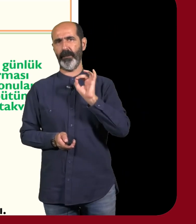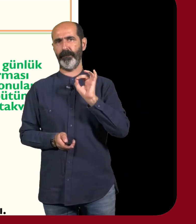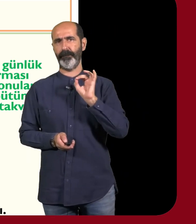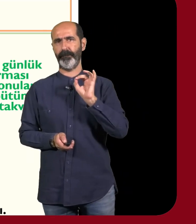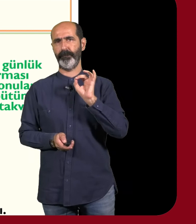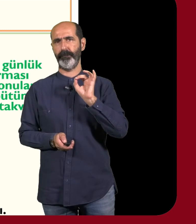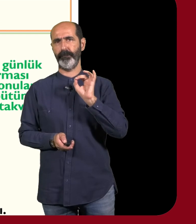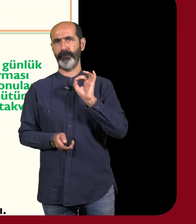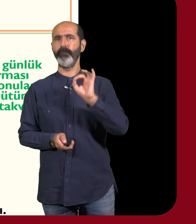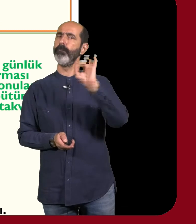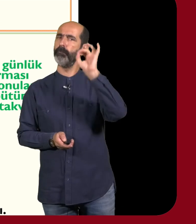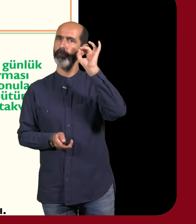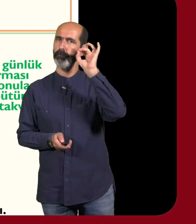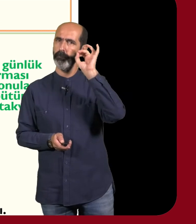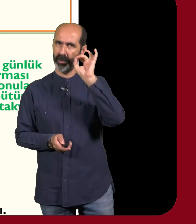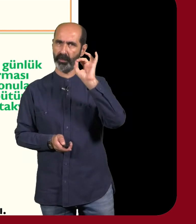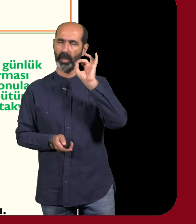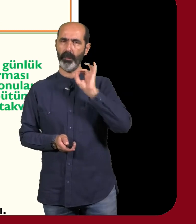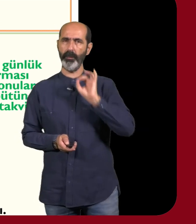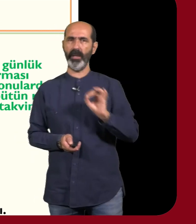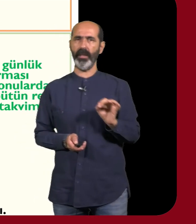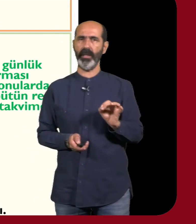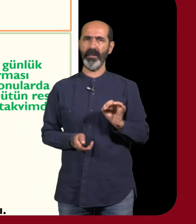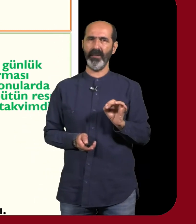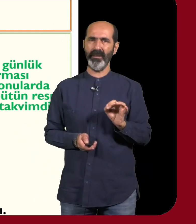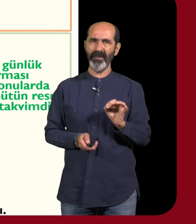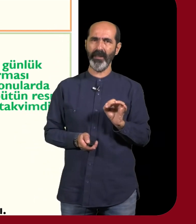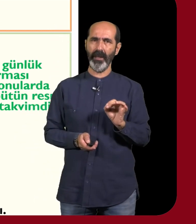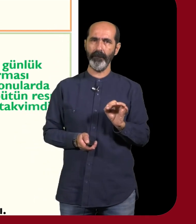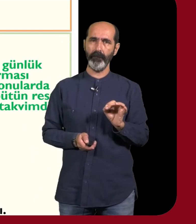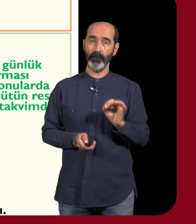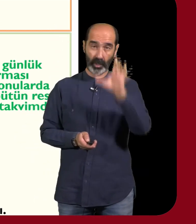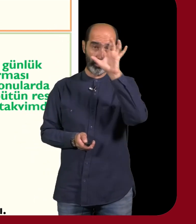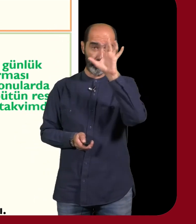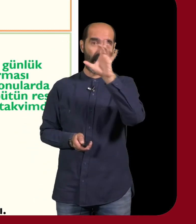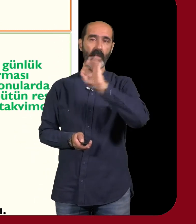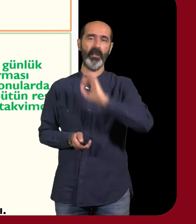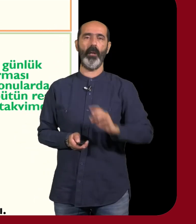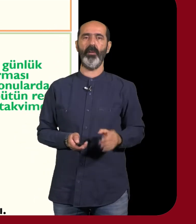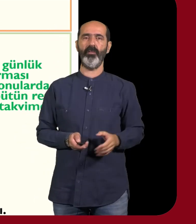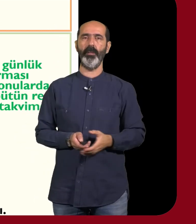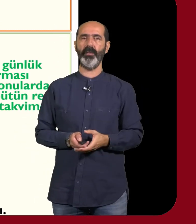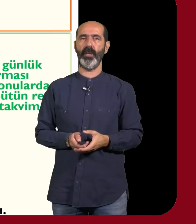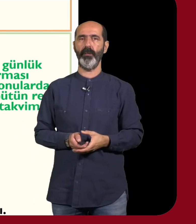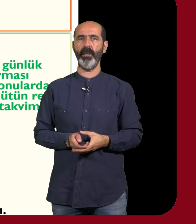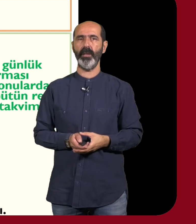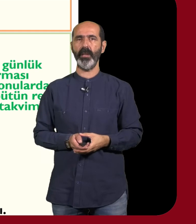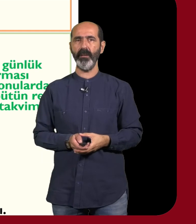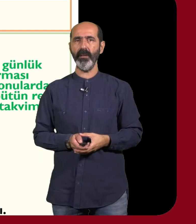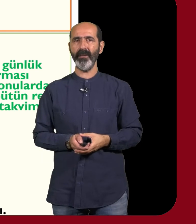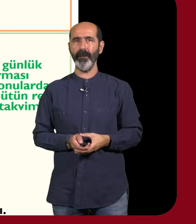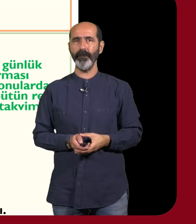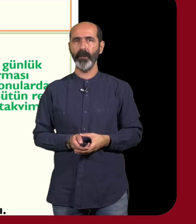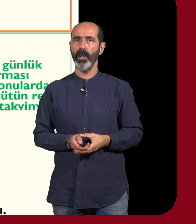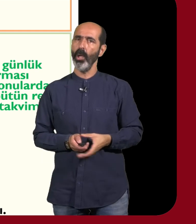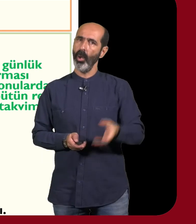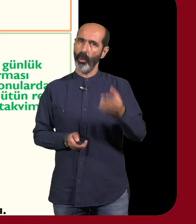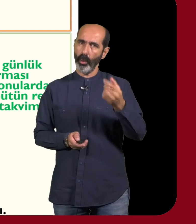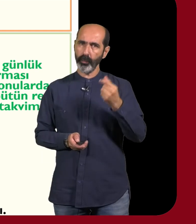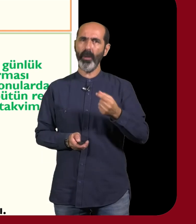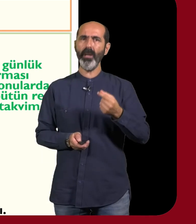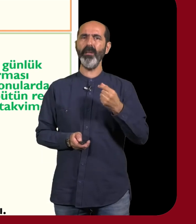işlerde bir takvim meydana getirdi ise sadece mali amaçlı bir takvim meydana getirdi